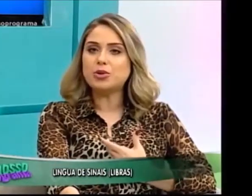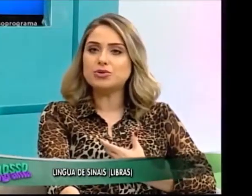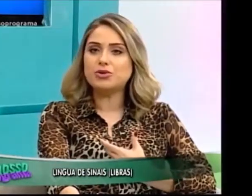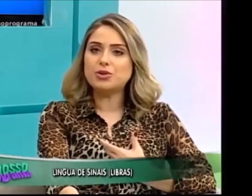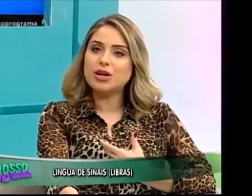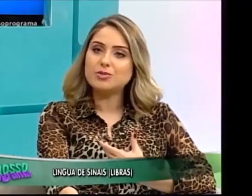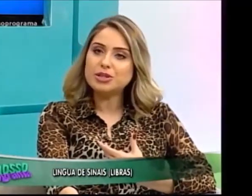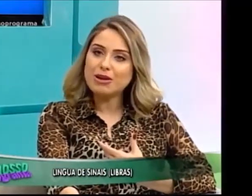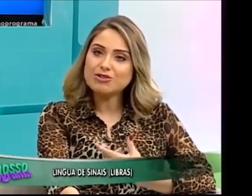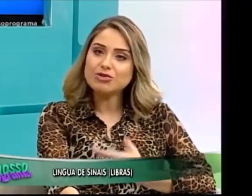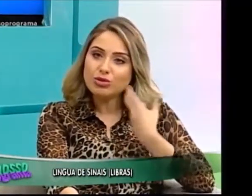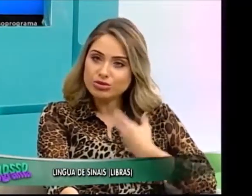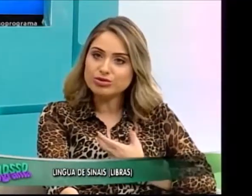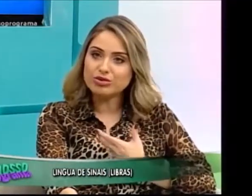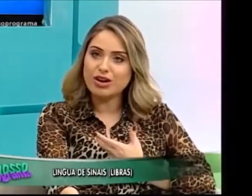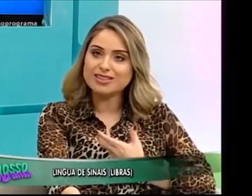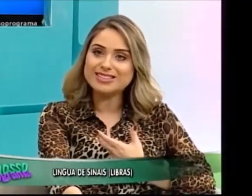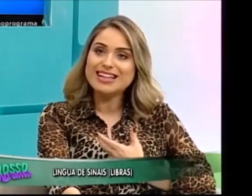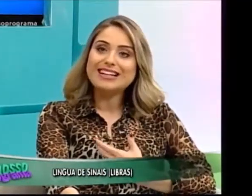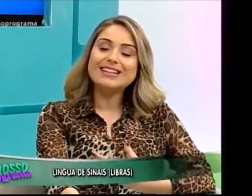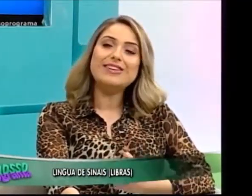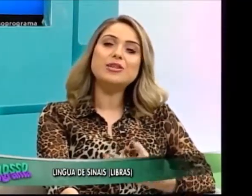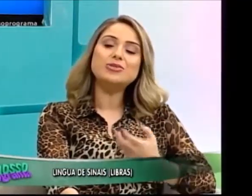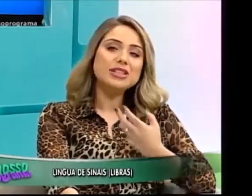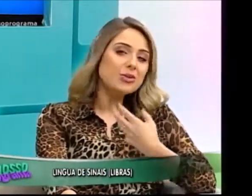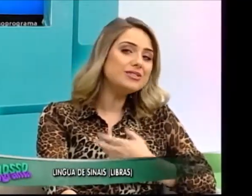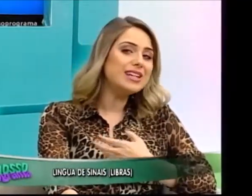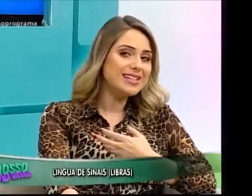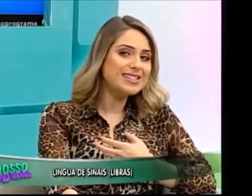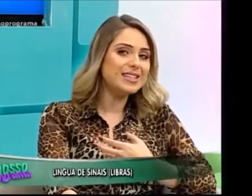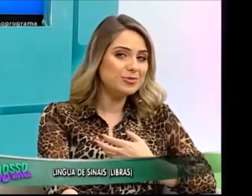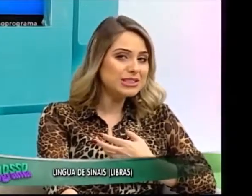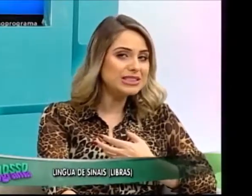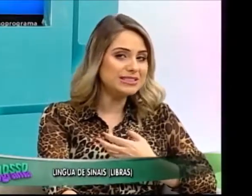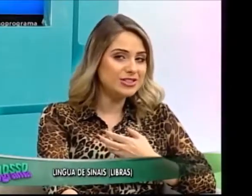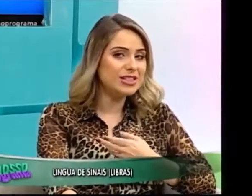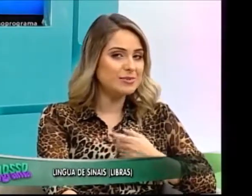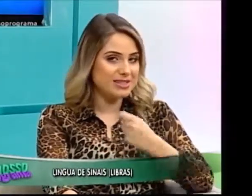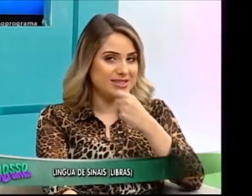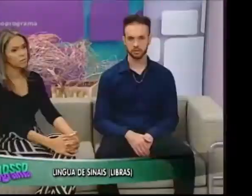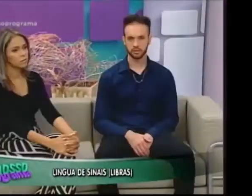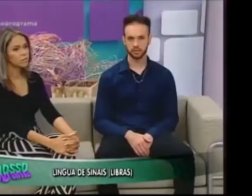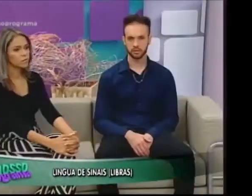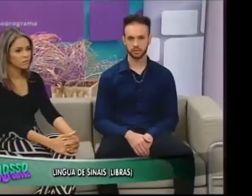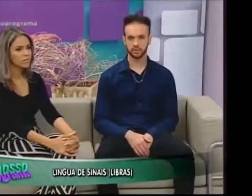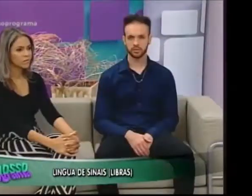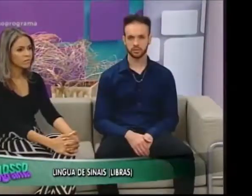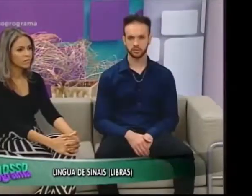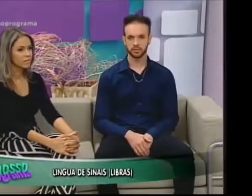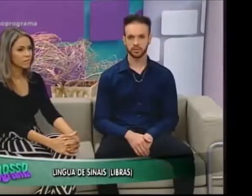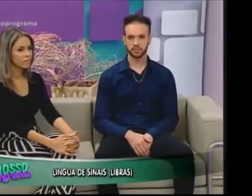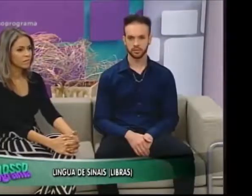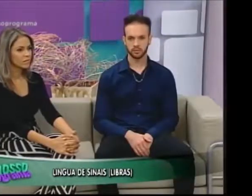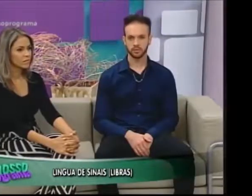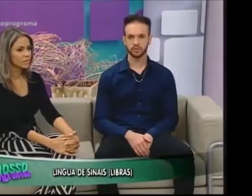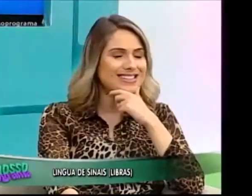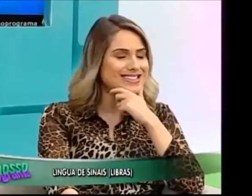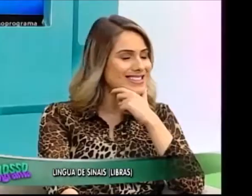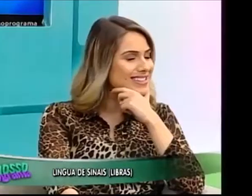pouco de vergonha, porque eu acho que todos nós deveríamos ter consciência da importância de Libras. Não é por aí, não? Talvez isso não devesse até ser ensinado